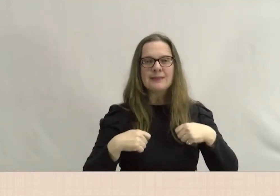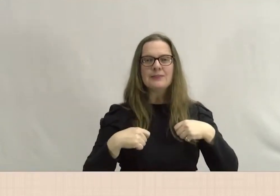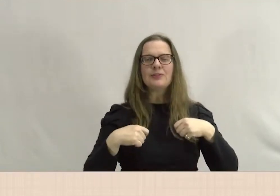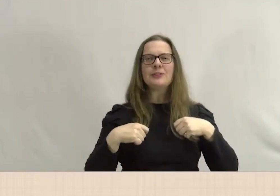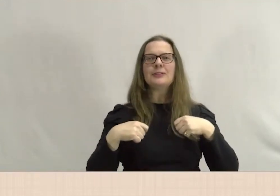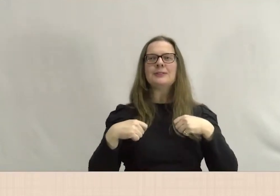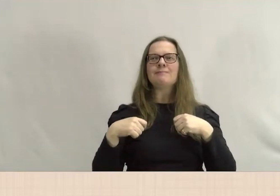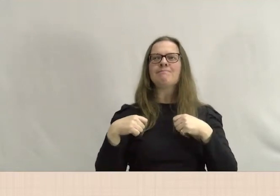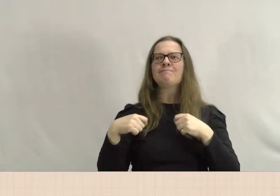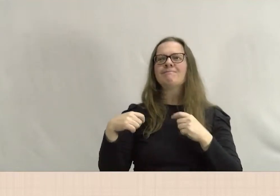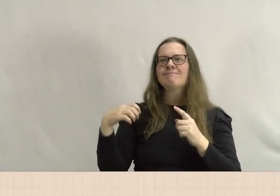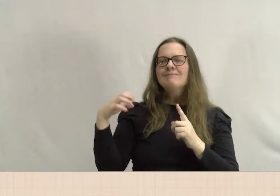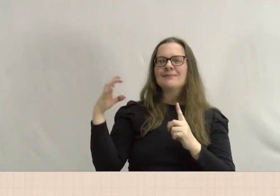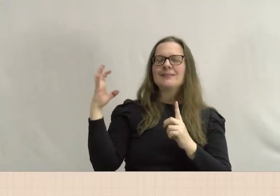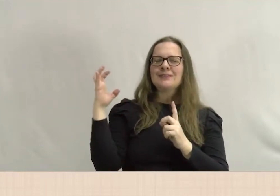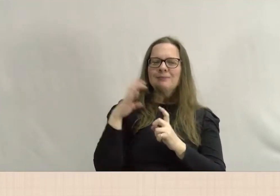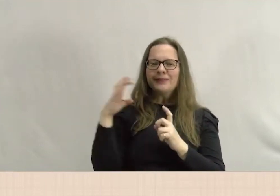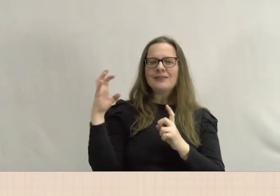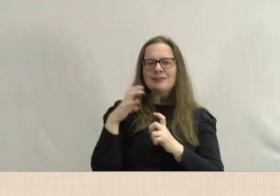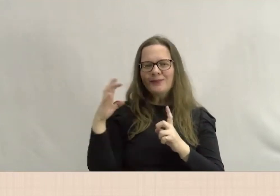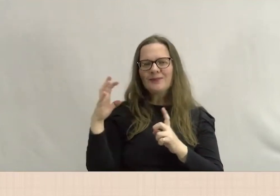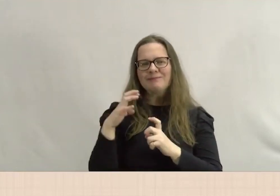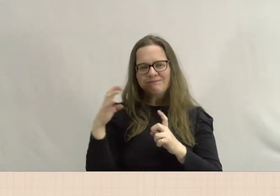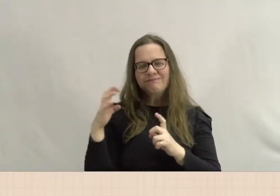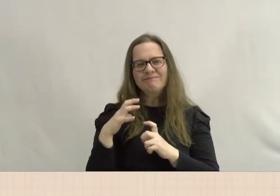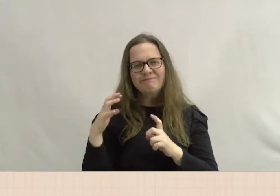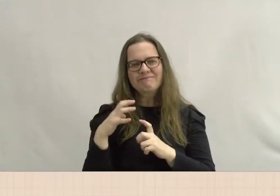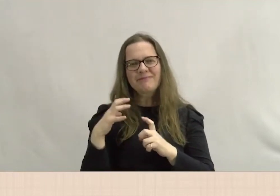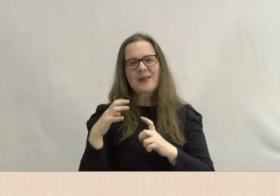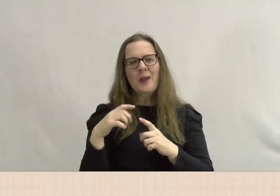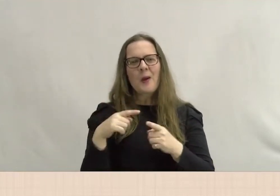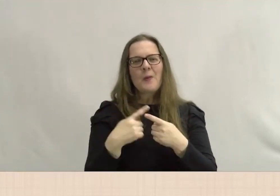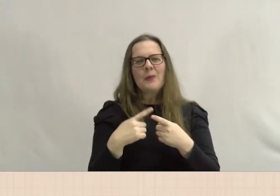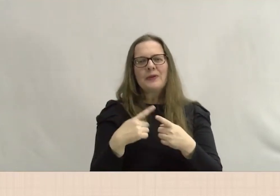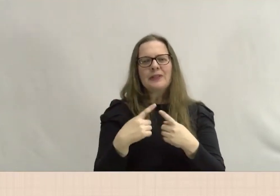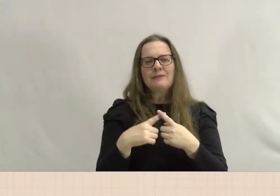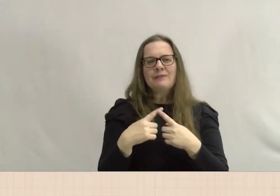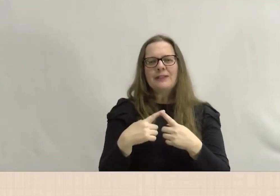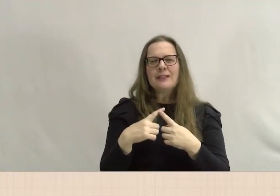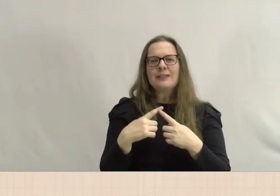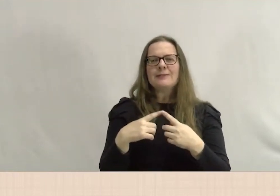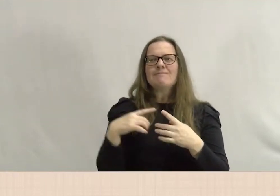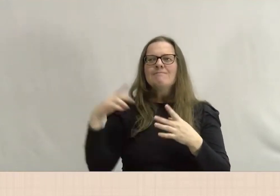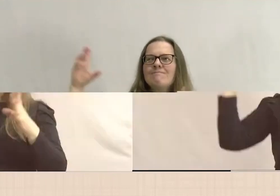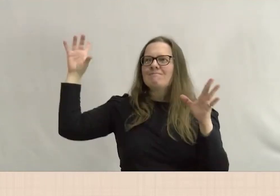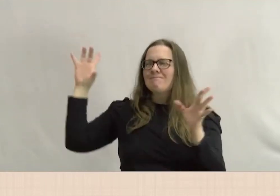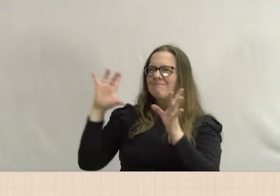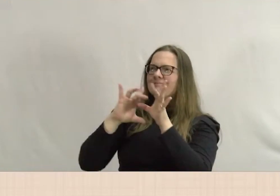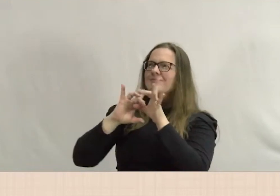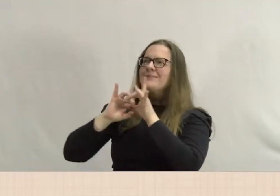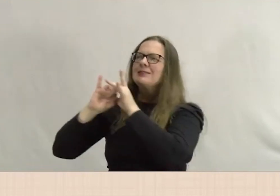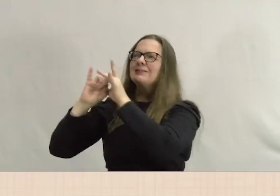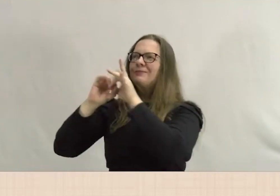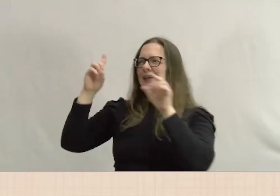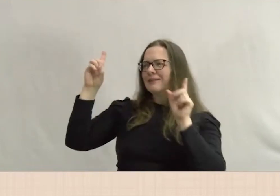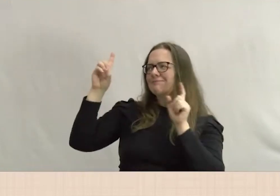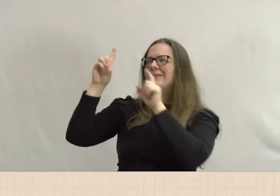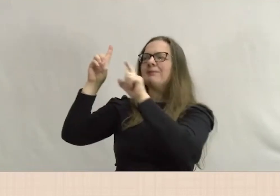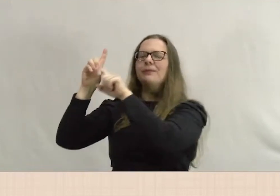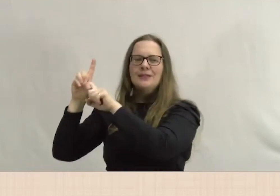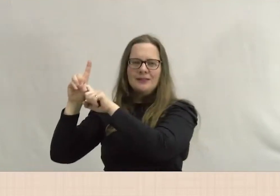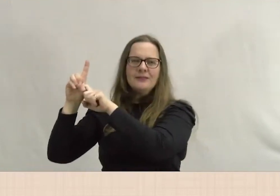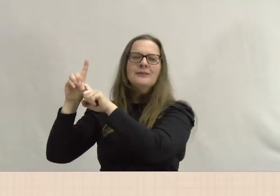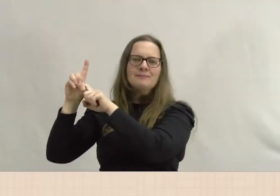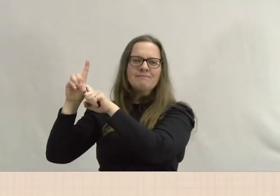Quanto mais pressão, mais compactado fica o entrelaçamento. O